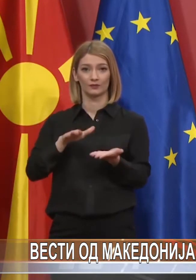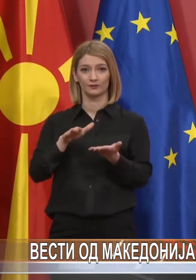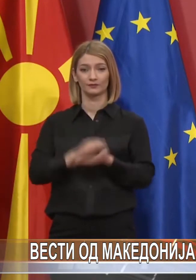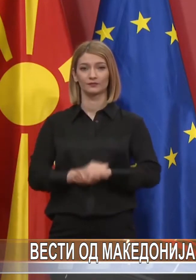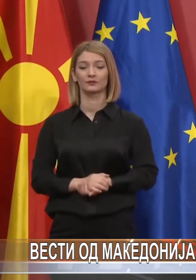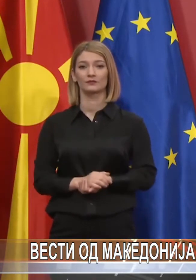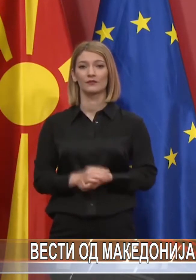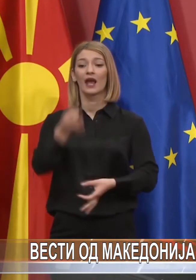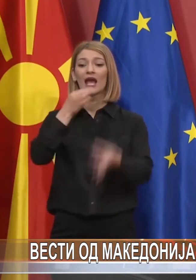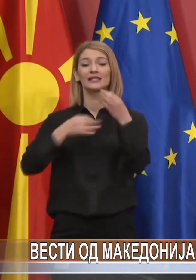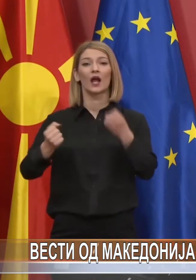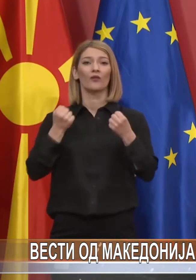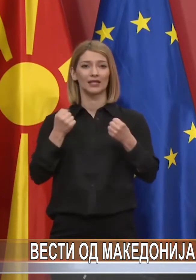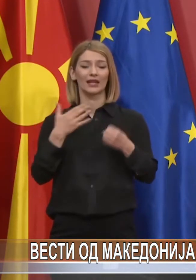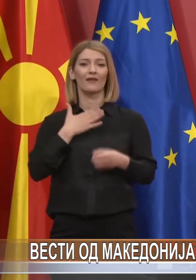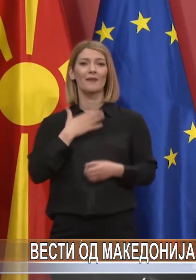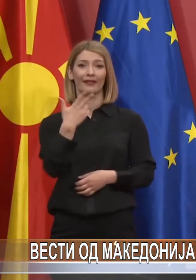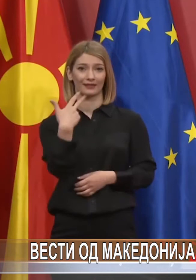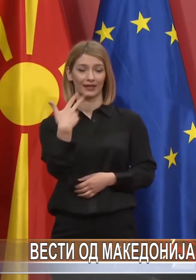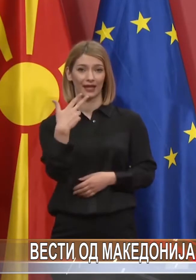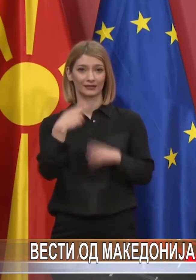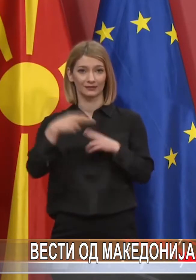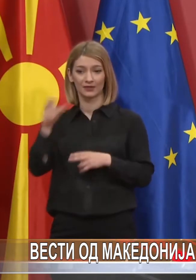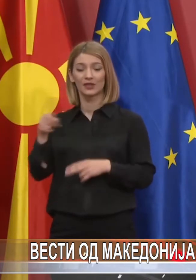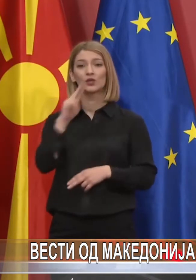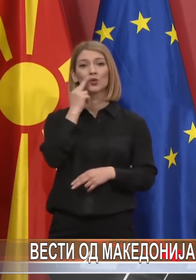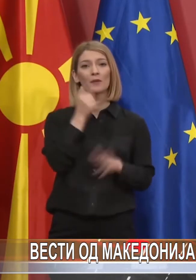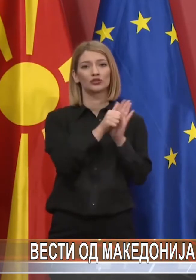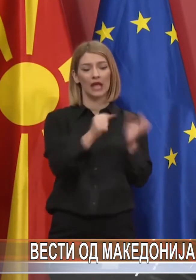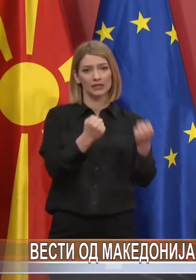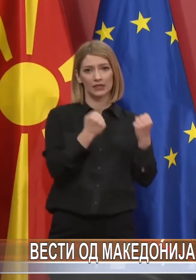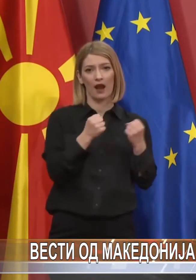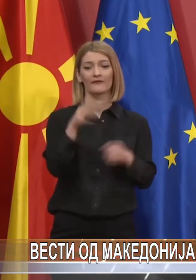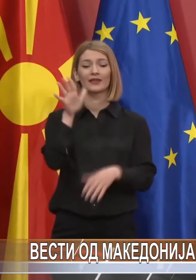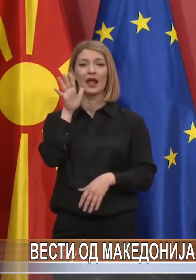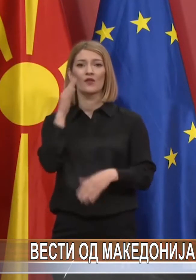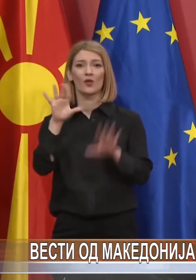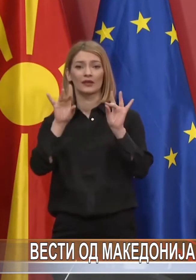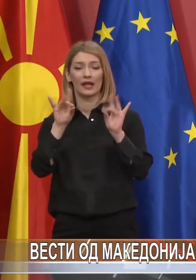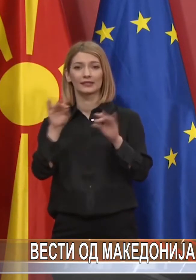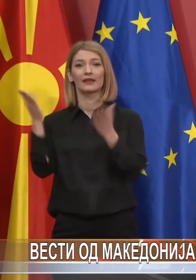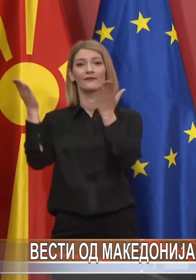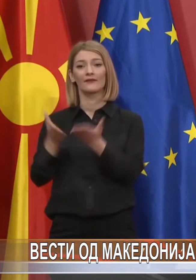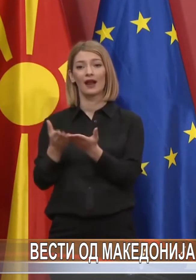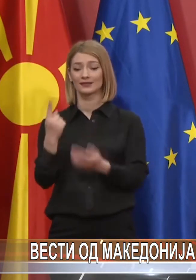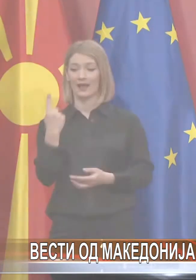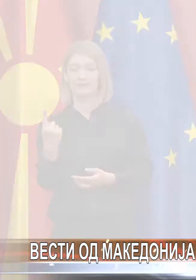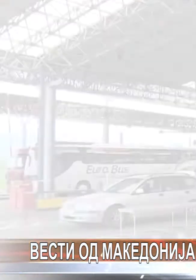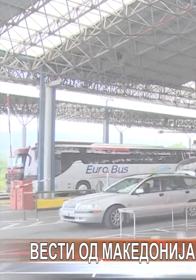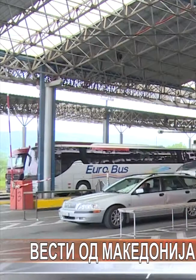самоизолација, може болеста да се шири. Така што сметам дека овие денови и тоа ќе биде решено, изјави